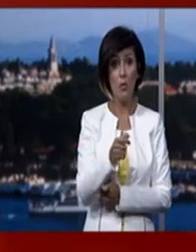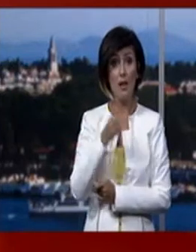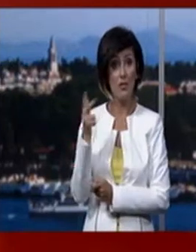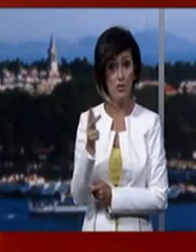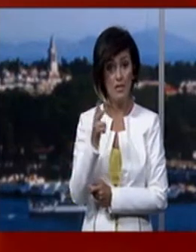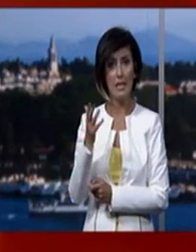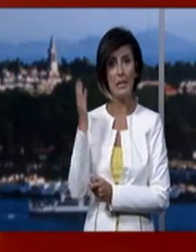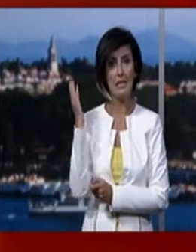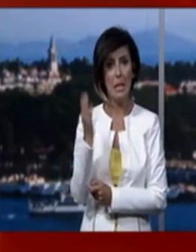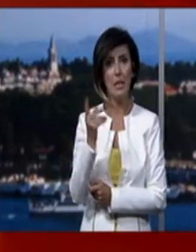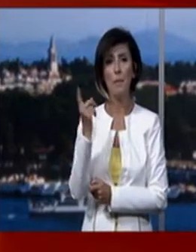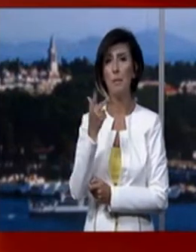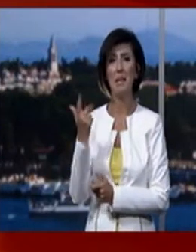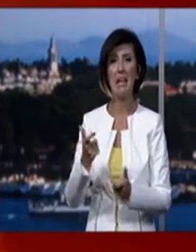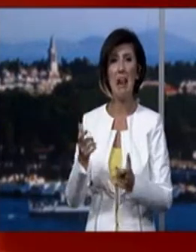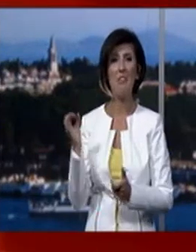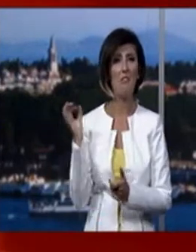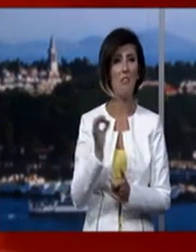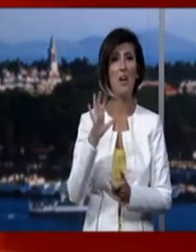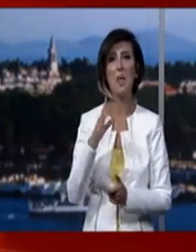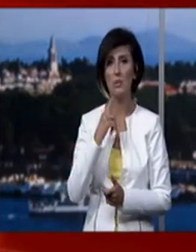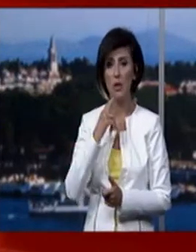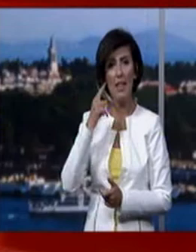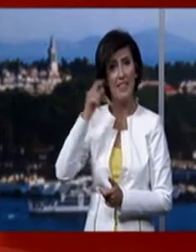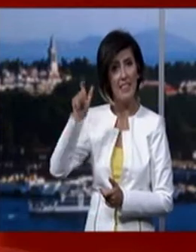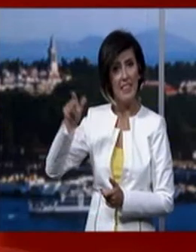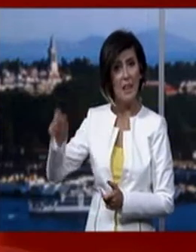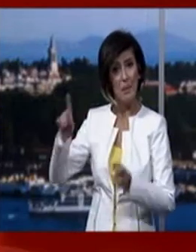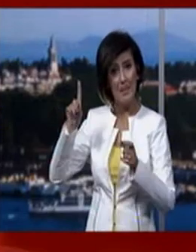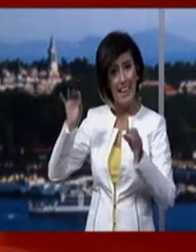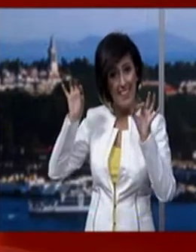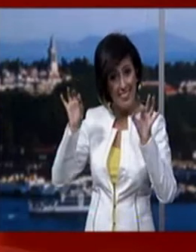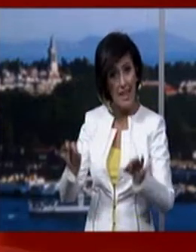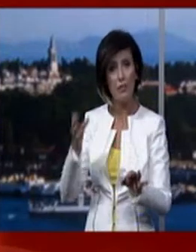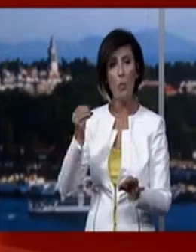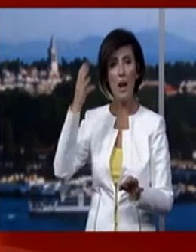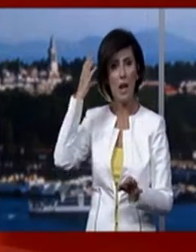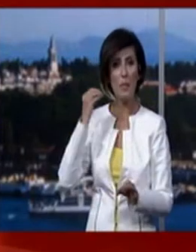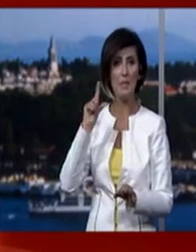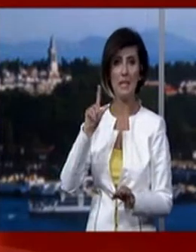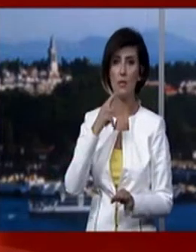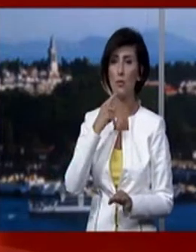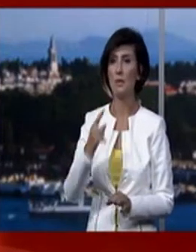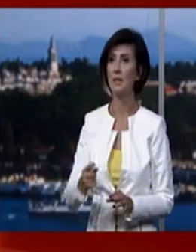şiddetle, saldırıyla bir yere varılamayacağını birilerin net olarak anlaması gerekiyor dedi.